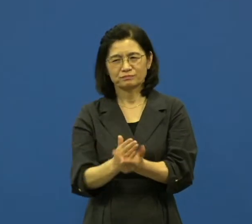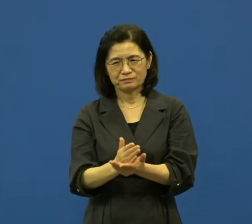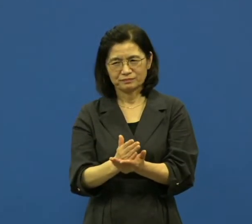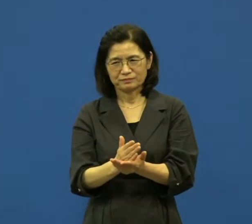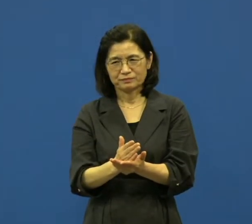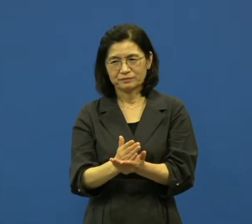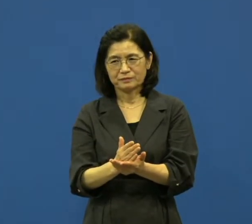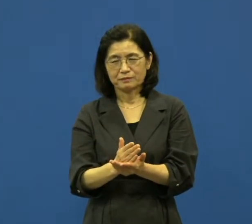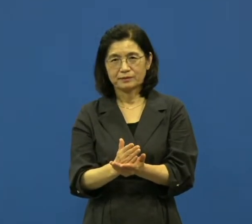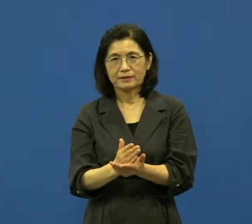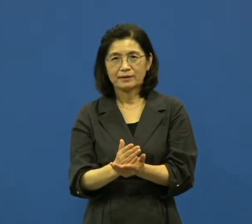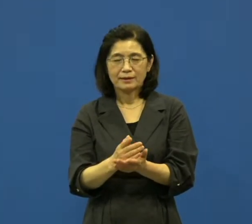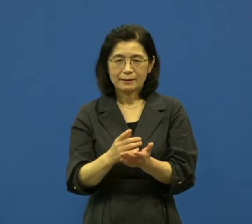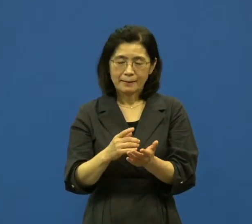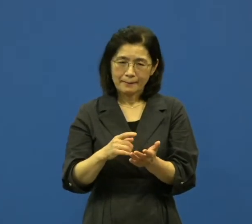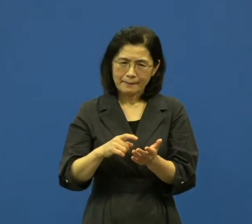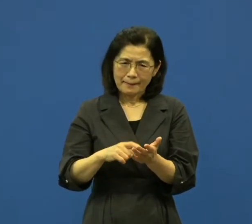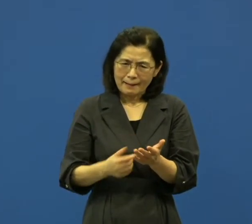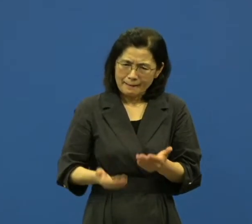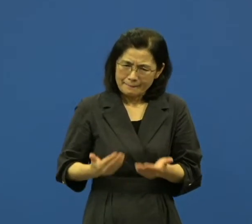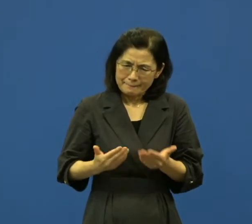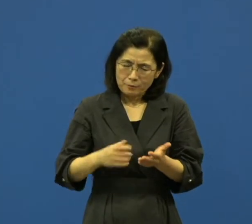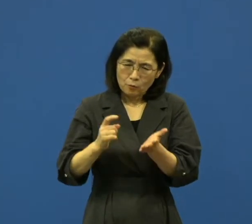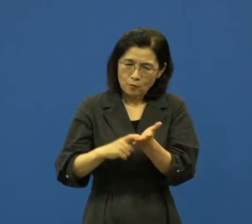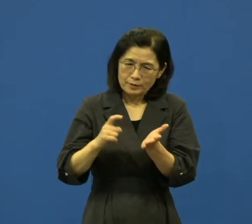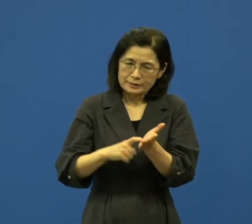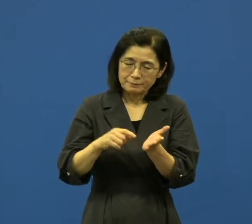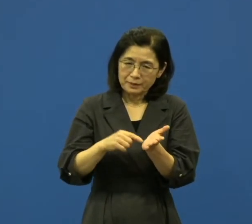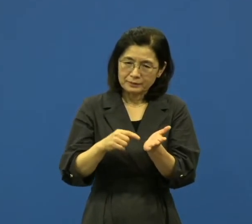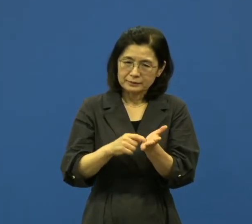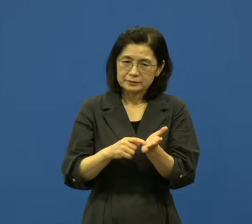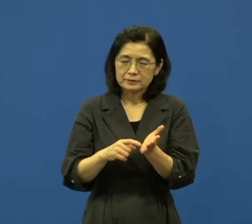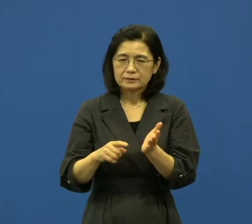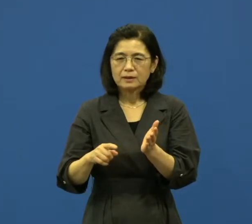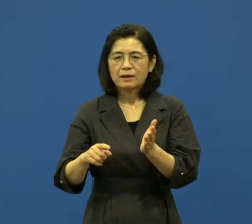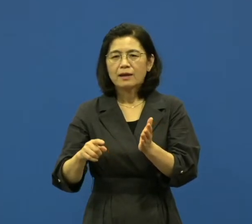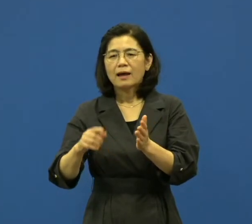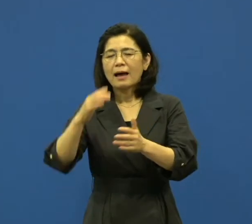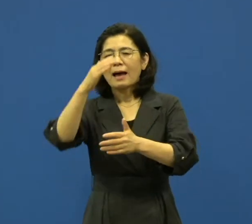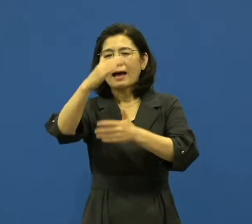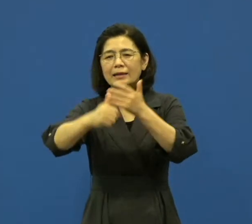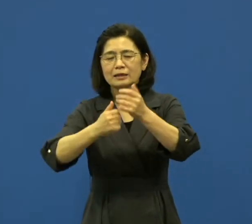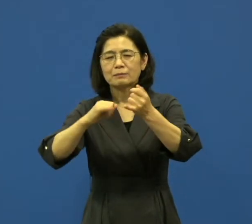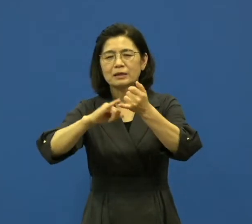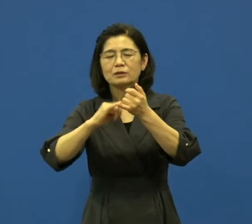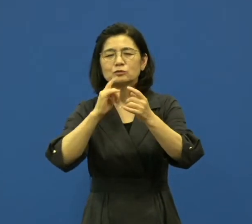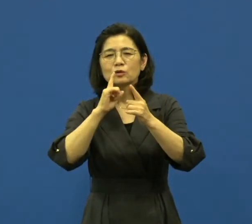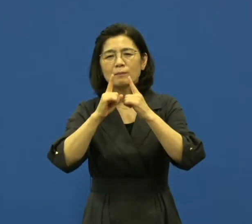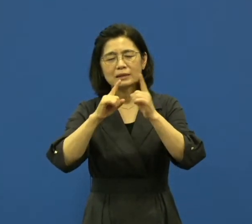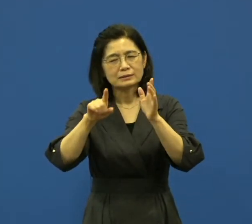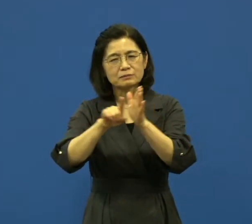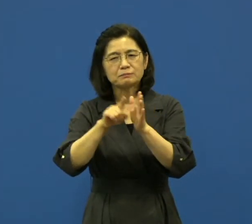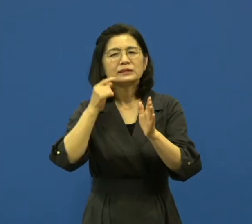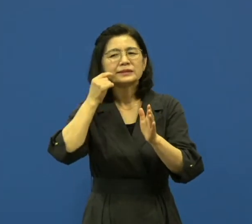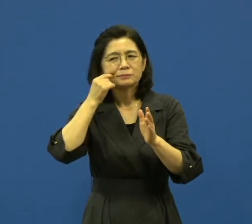조급함은 불신에서 나온 것입니다. 하나님의 때를 기다리는 것이 믿음입니다.